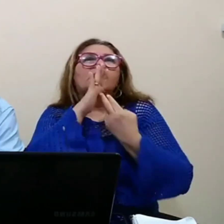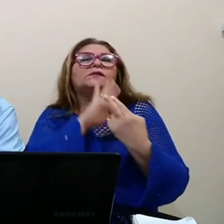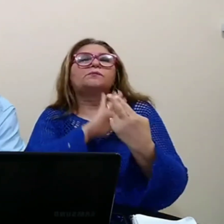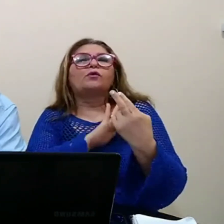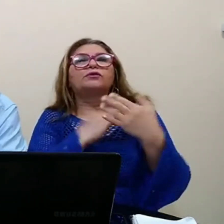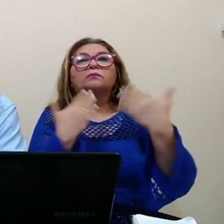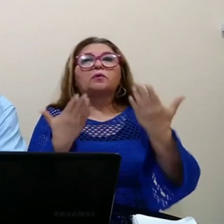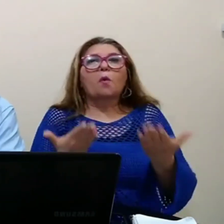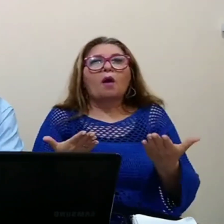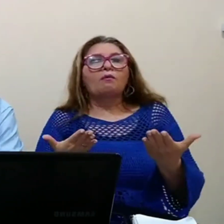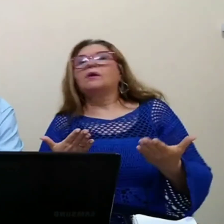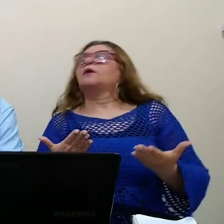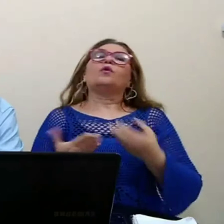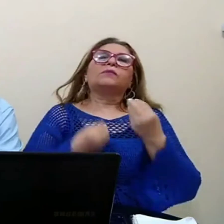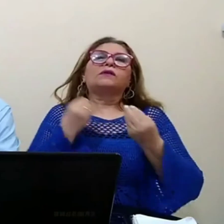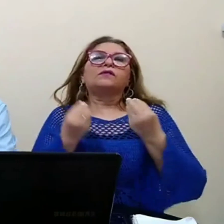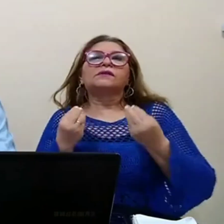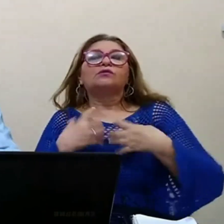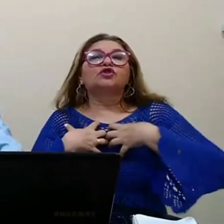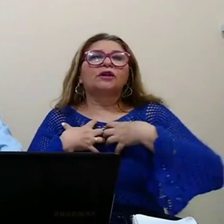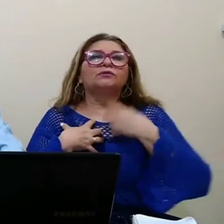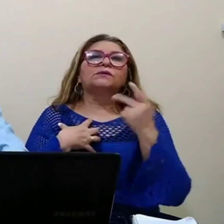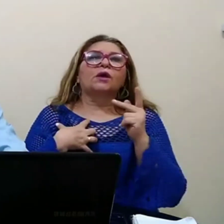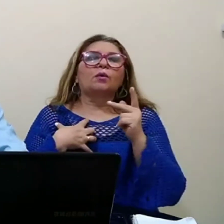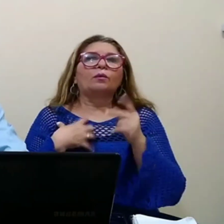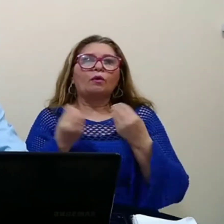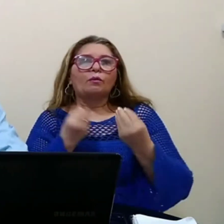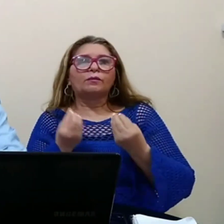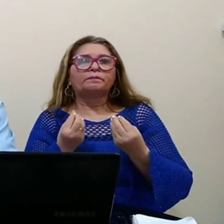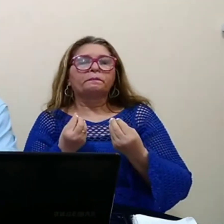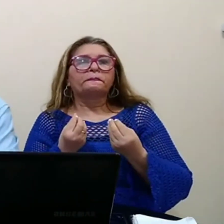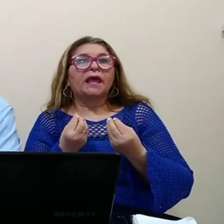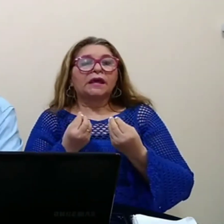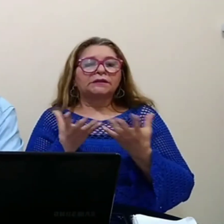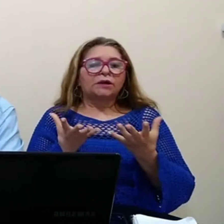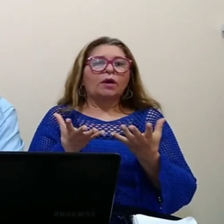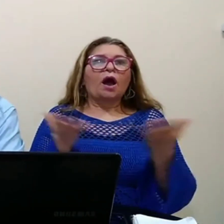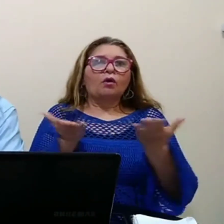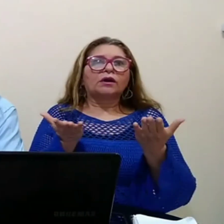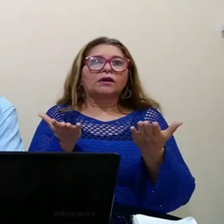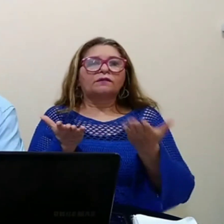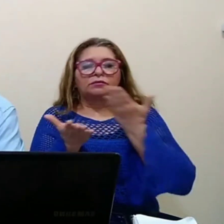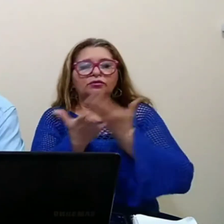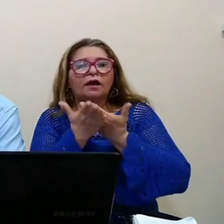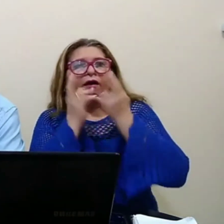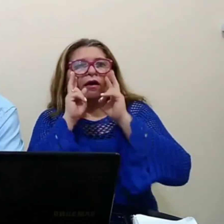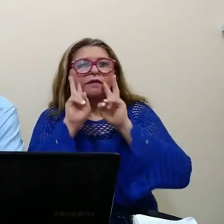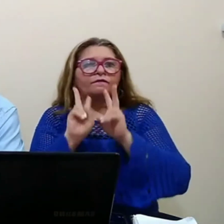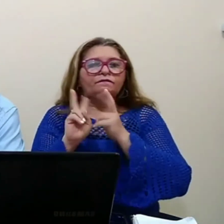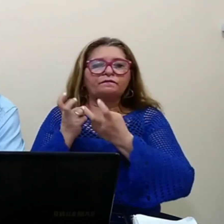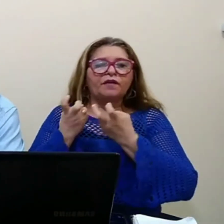resposta? Qual é a reação que você tem tido? O tipo de reação que você tiver